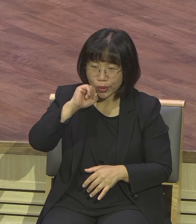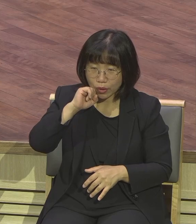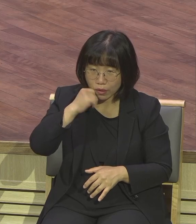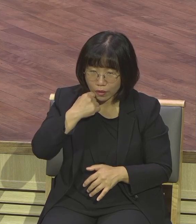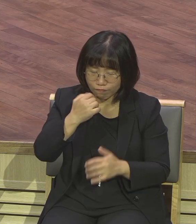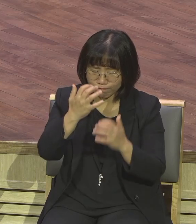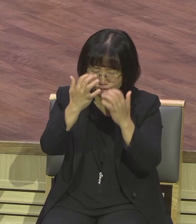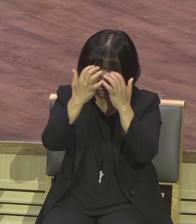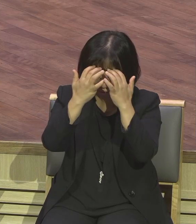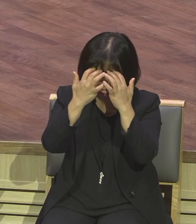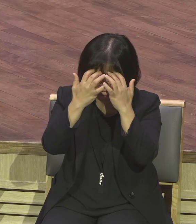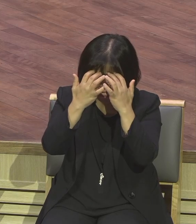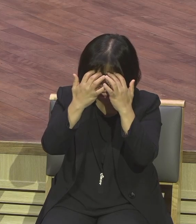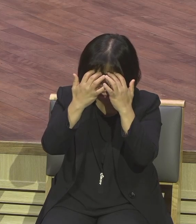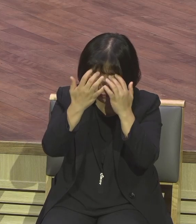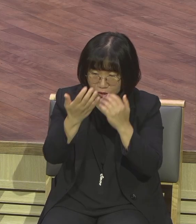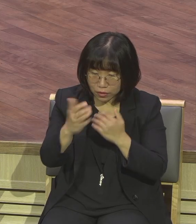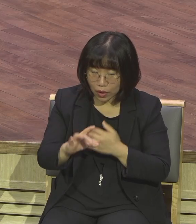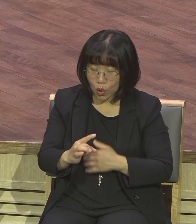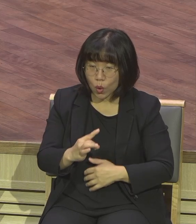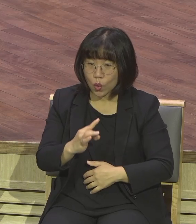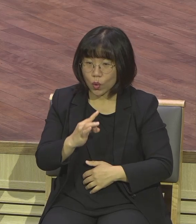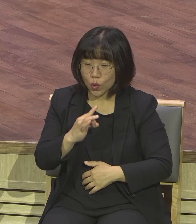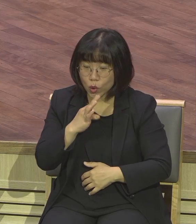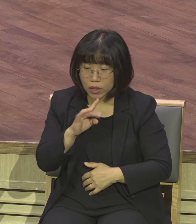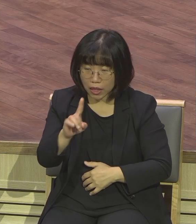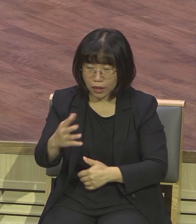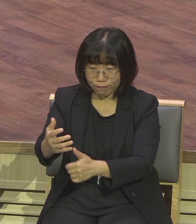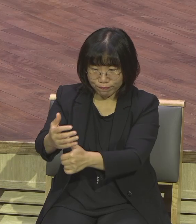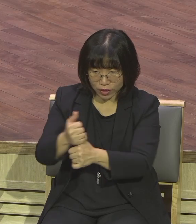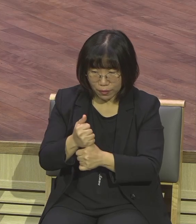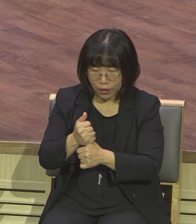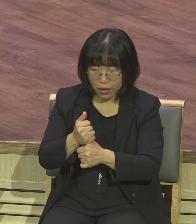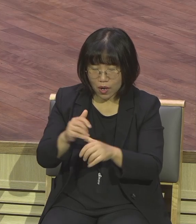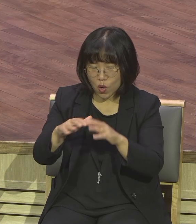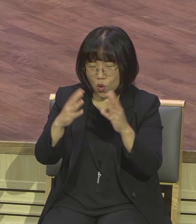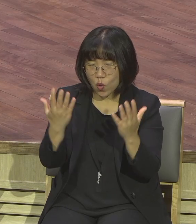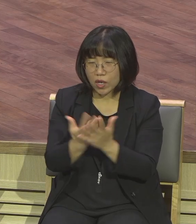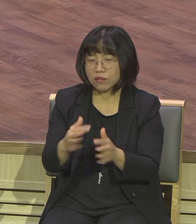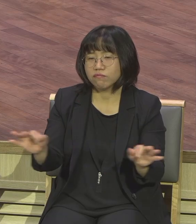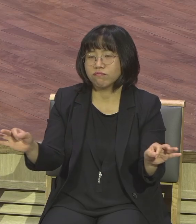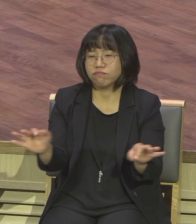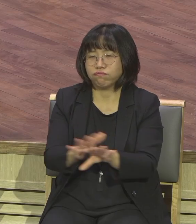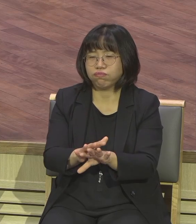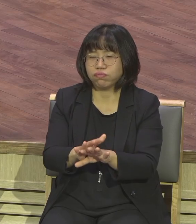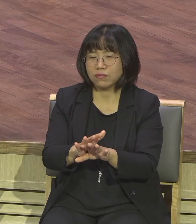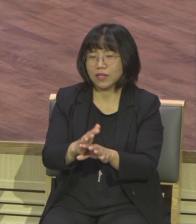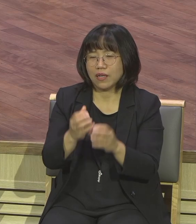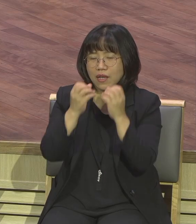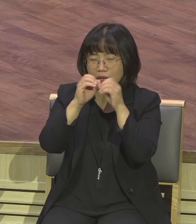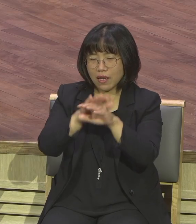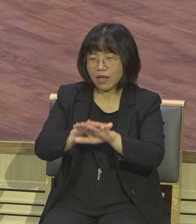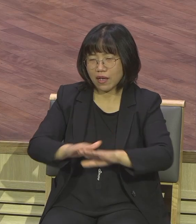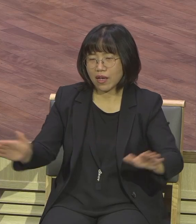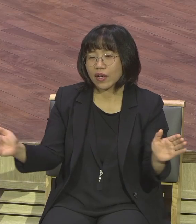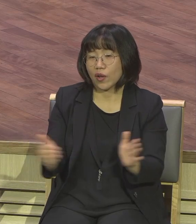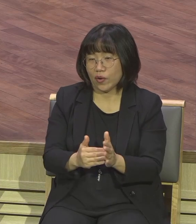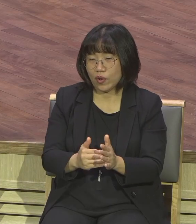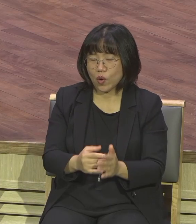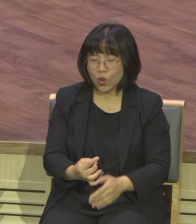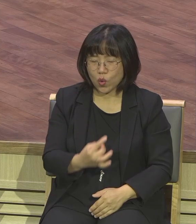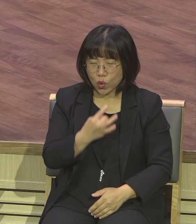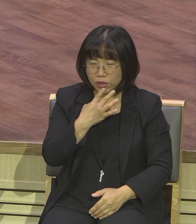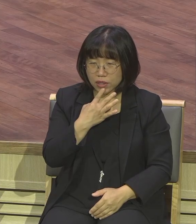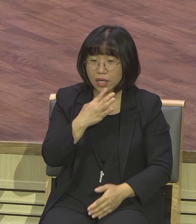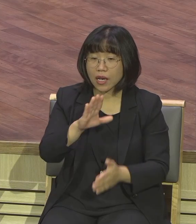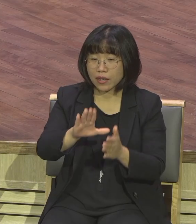근데 어느 날 오직 되니까 그때 다 해보겠다 돼. 아, 그렇구나. 이게 오직이 돼야 돼. 오직. 오직